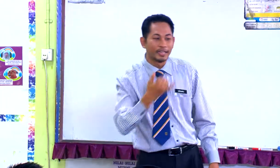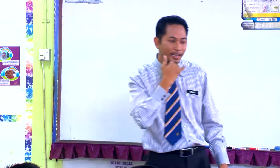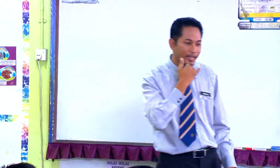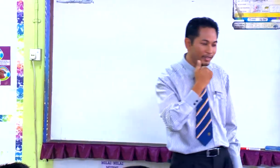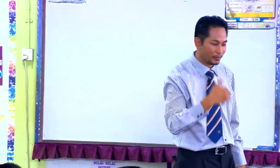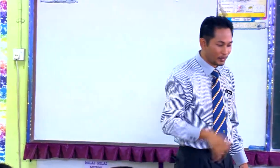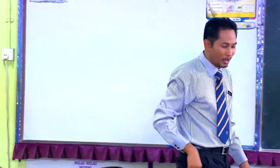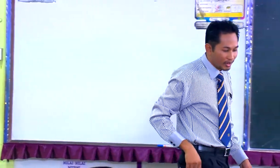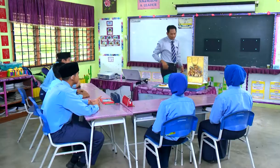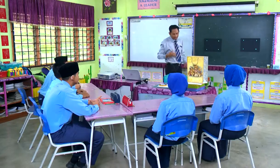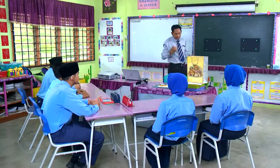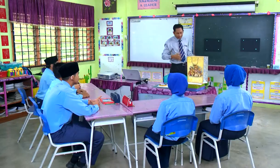salah. Okey, sekarang saya